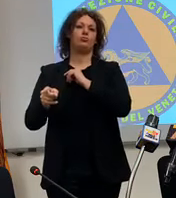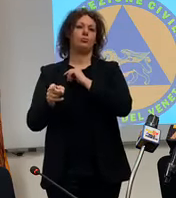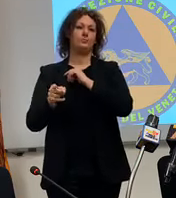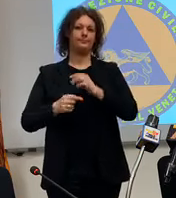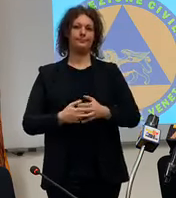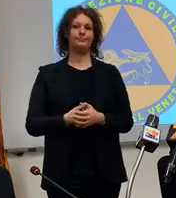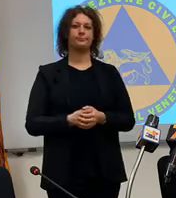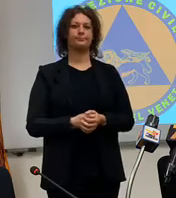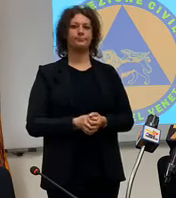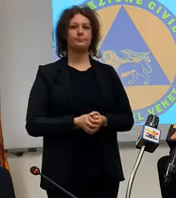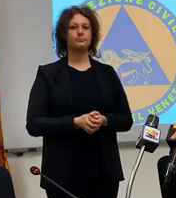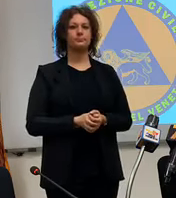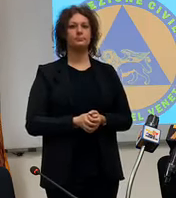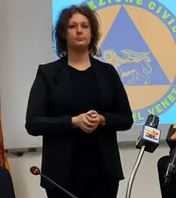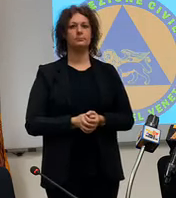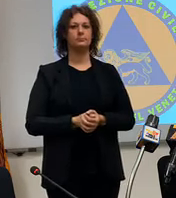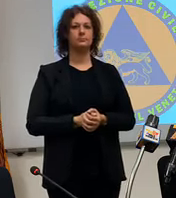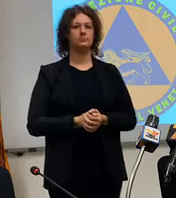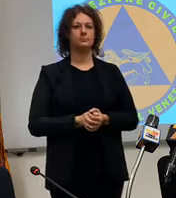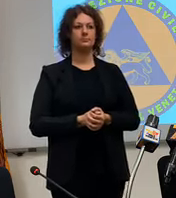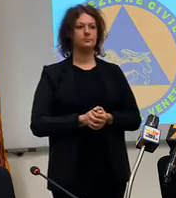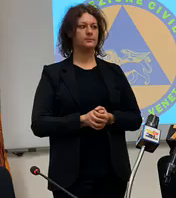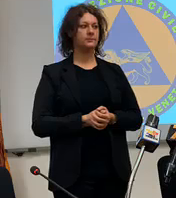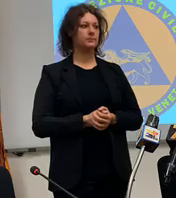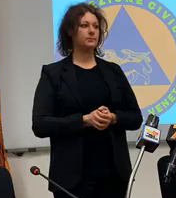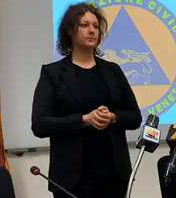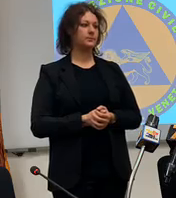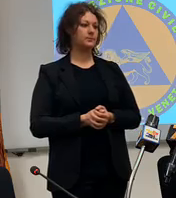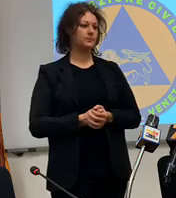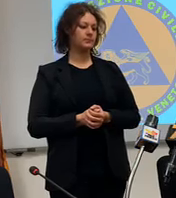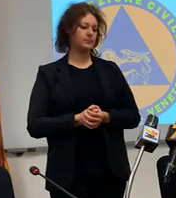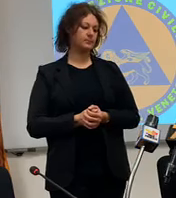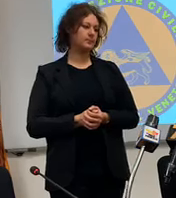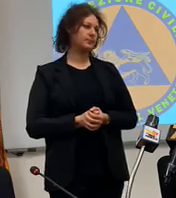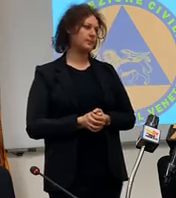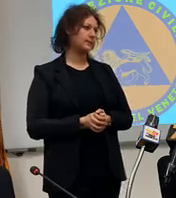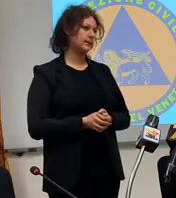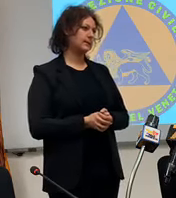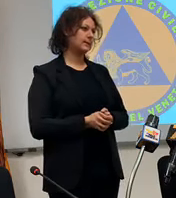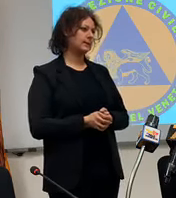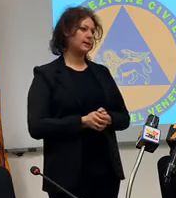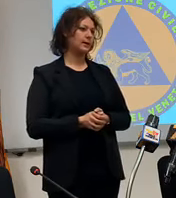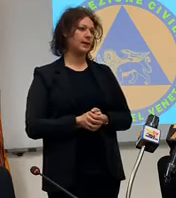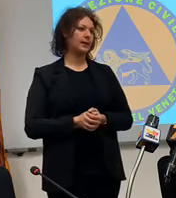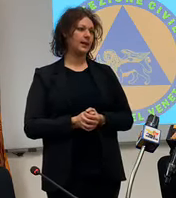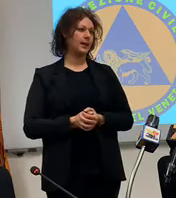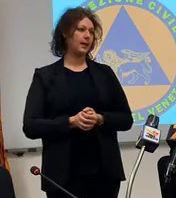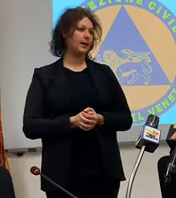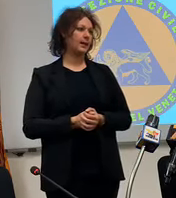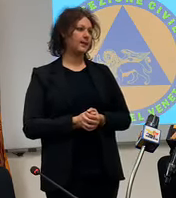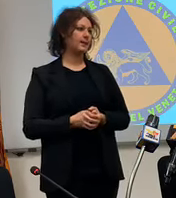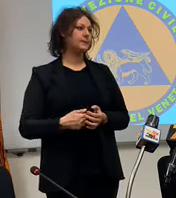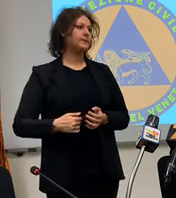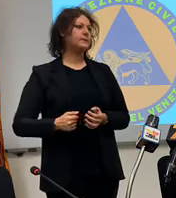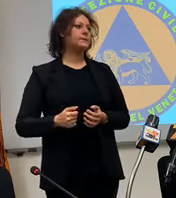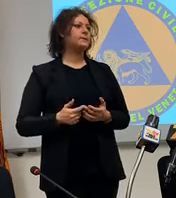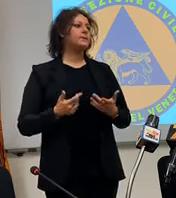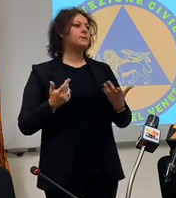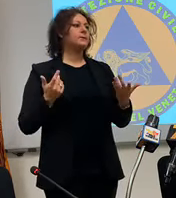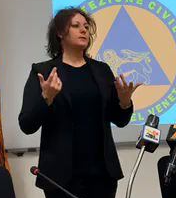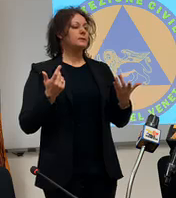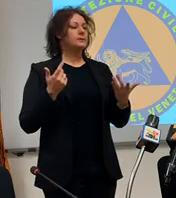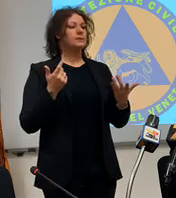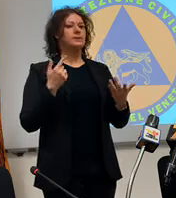Grazie eravamo a Tosatto sì dottoressa Mi rendo conto che è una contabilità un po'